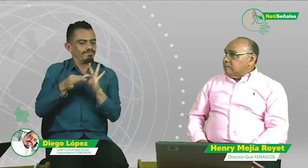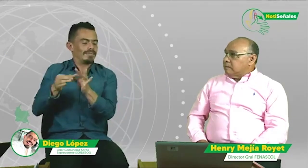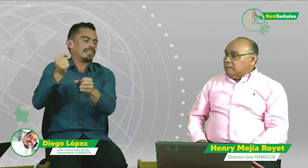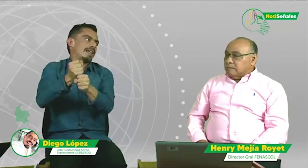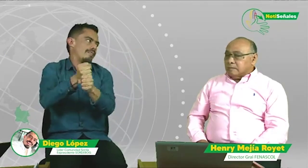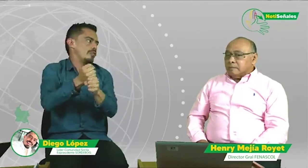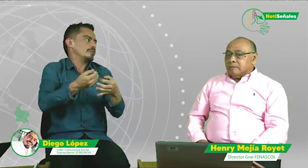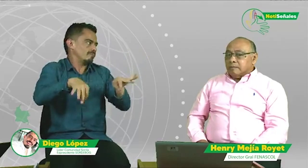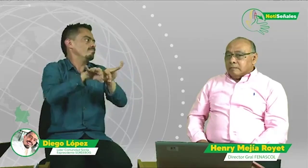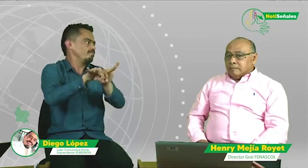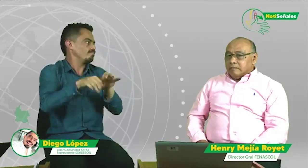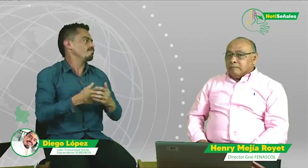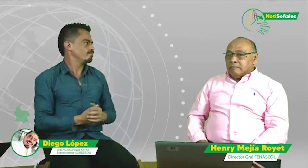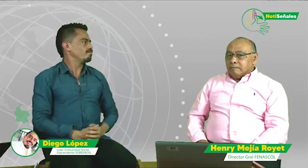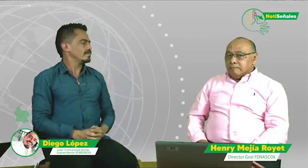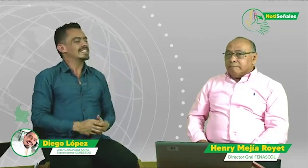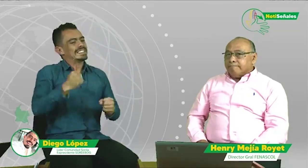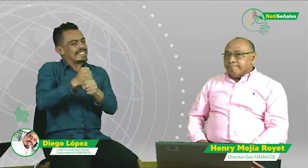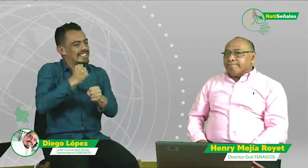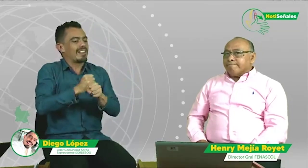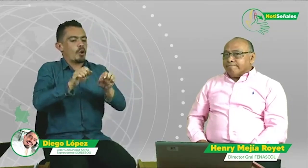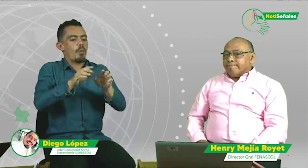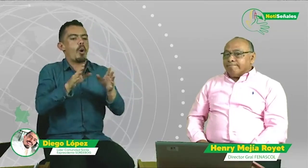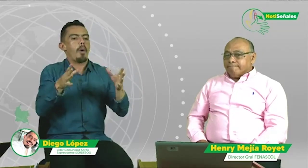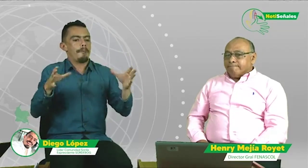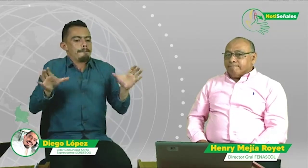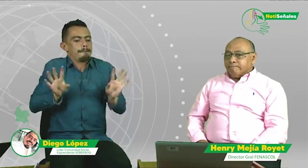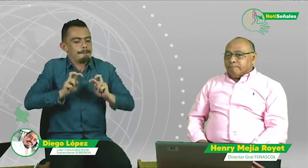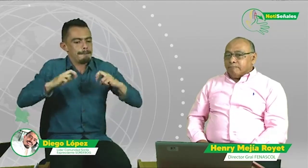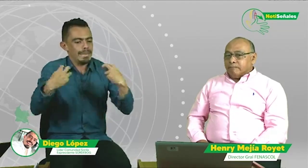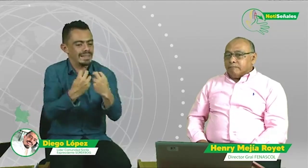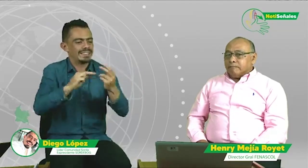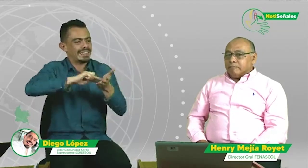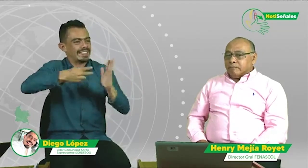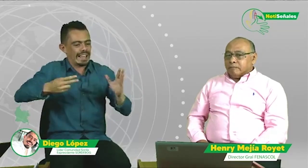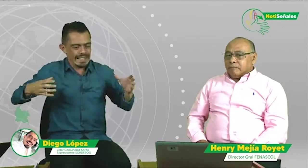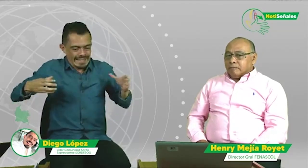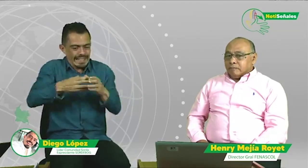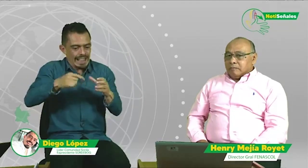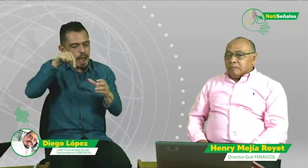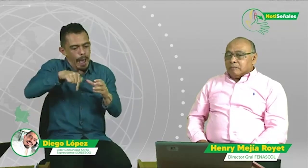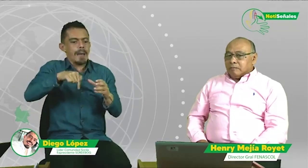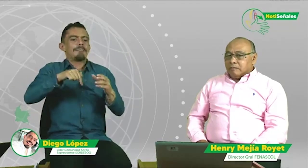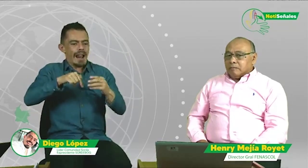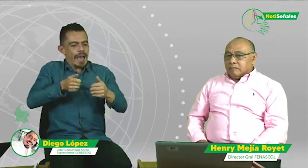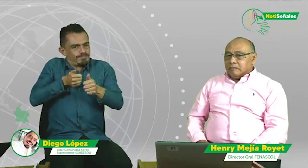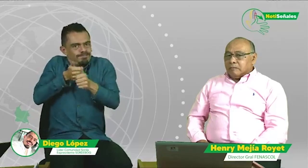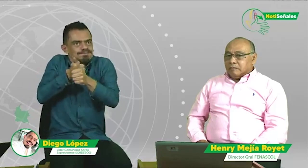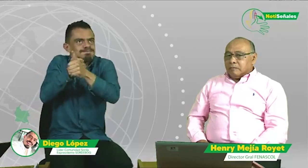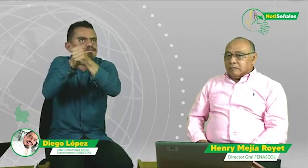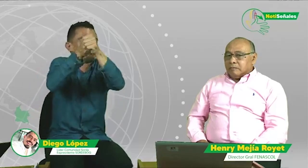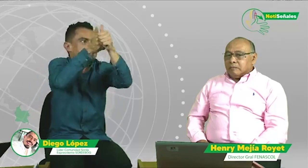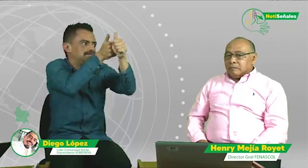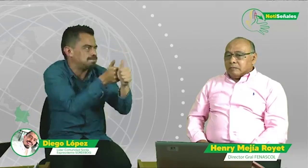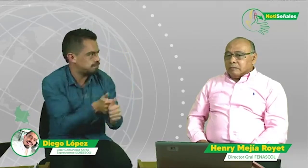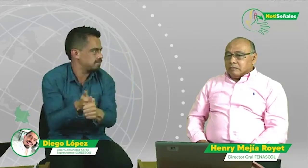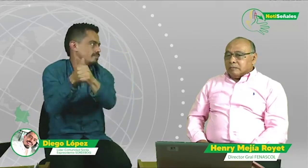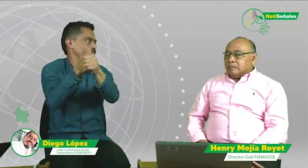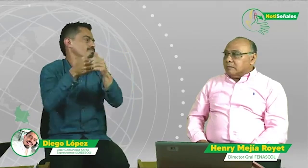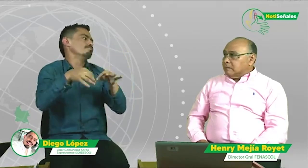están contratando y que de esta manera el trabajo se haga mancomunado. Que este trabajo se haga en mesas técnicas, unas mesas